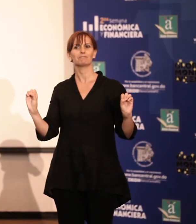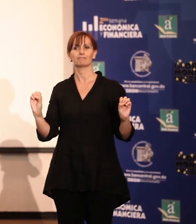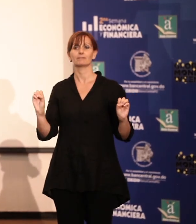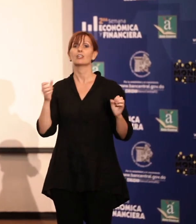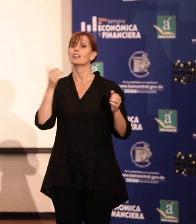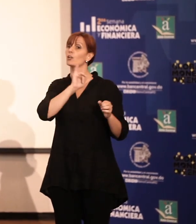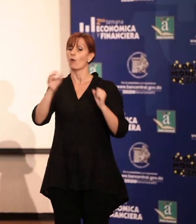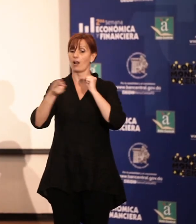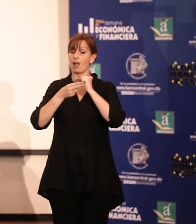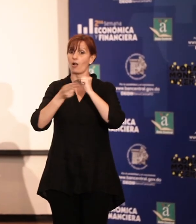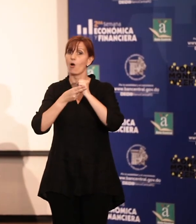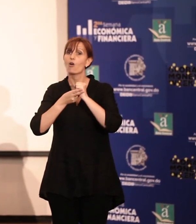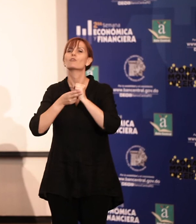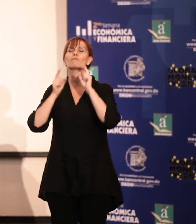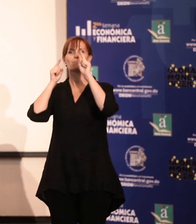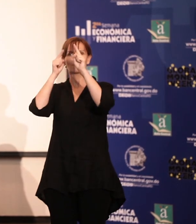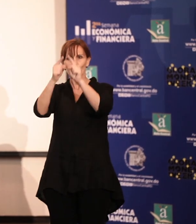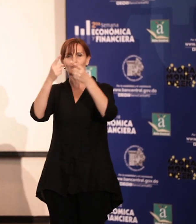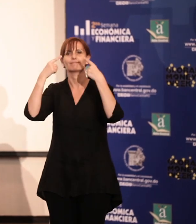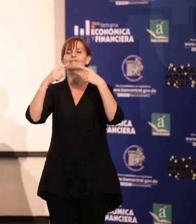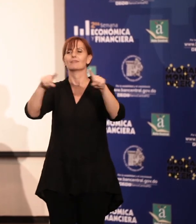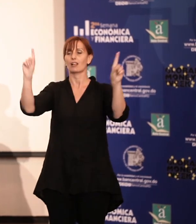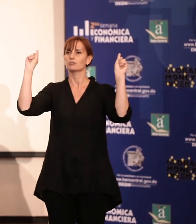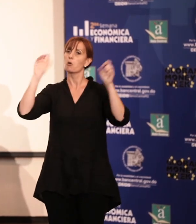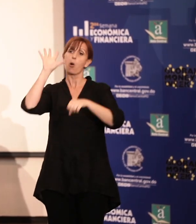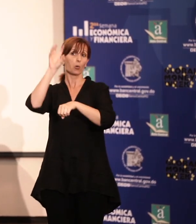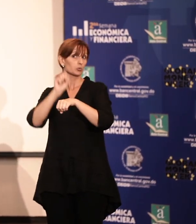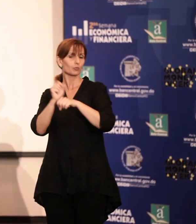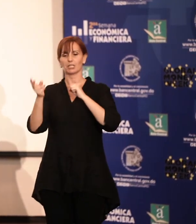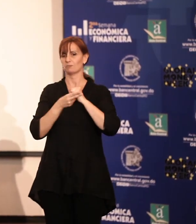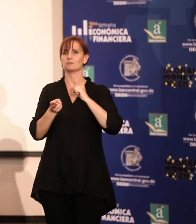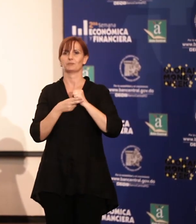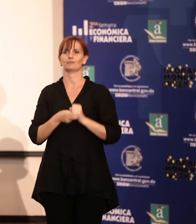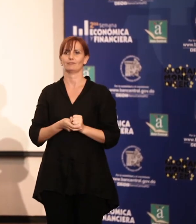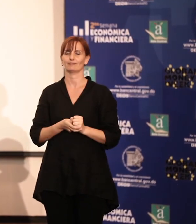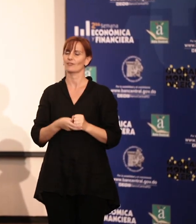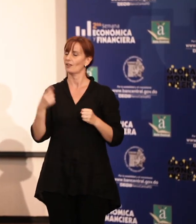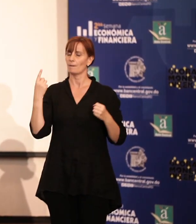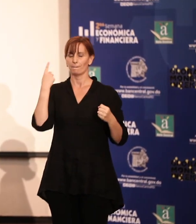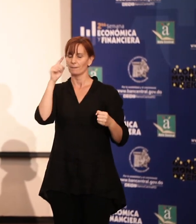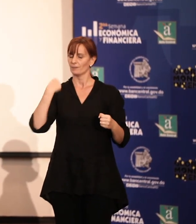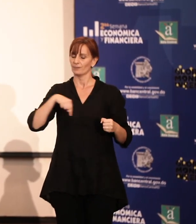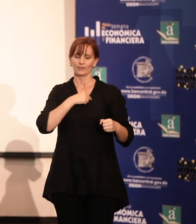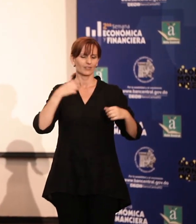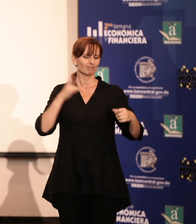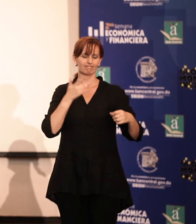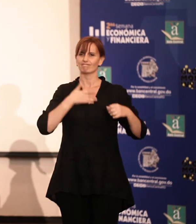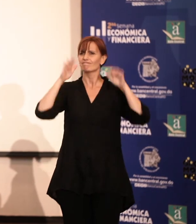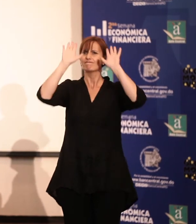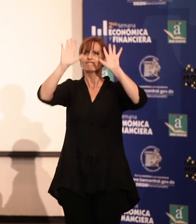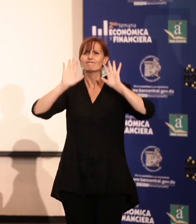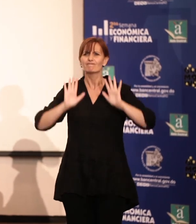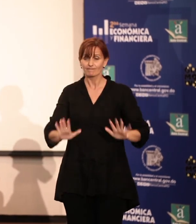llegar con nuestros estudiantes para nosotros es maravilloso porque entre